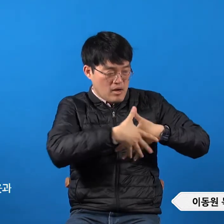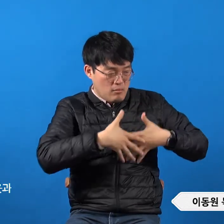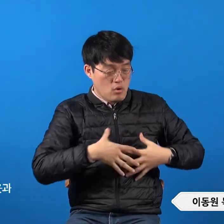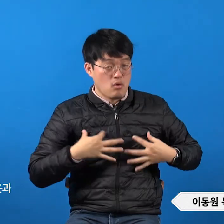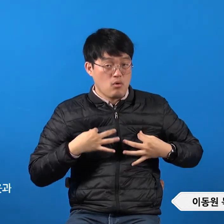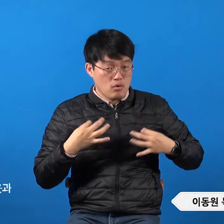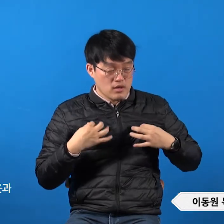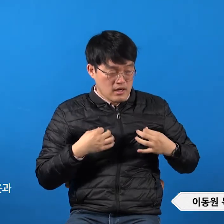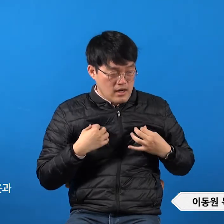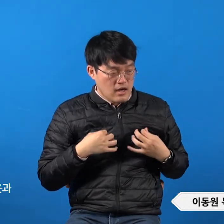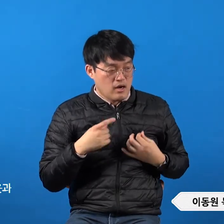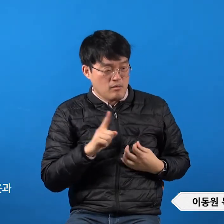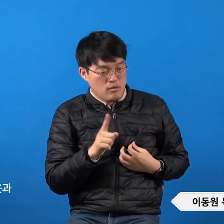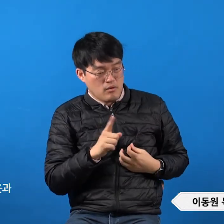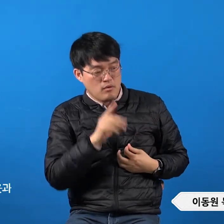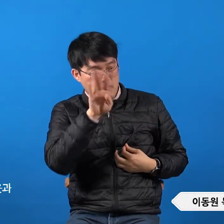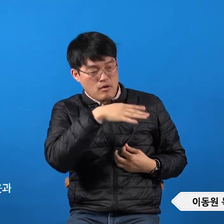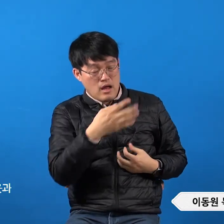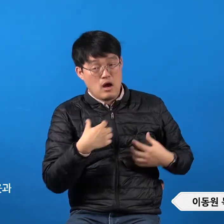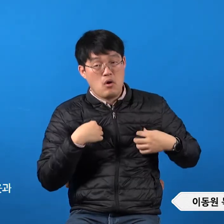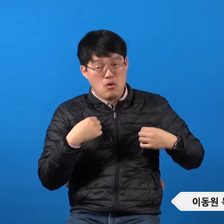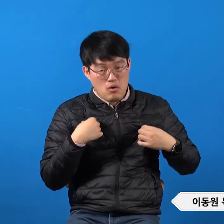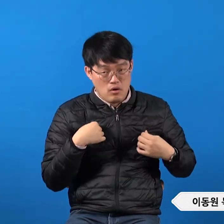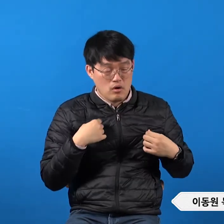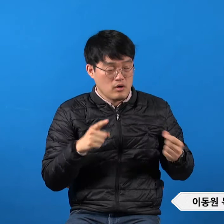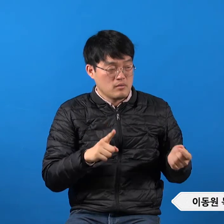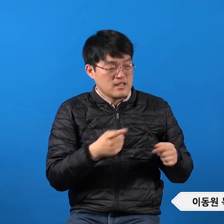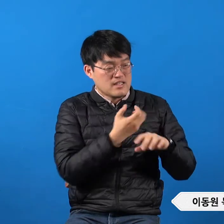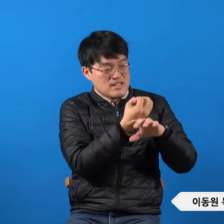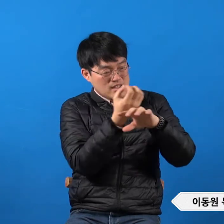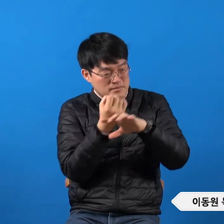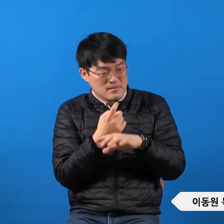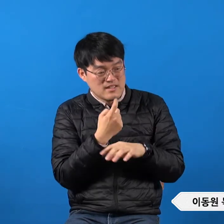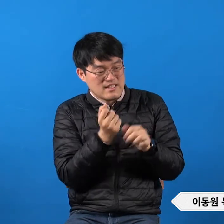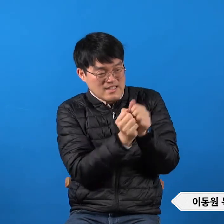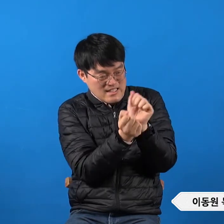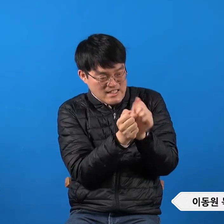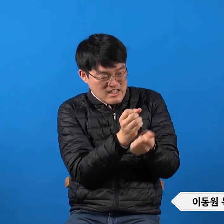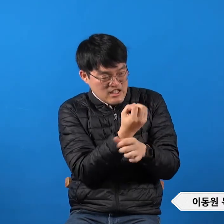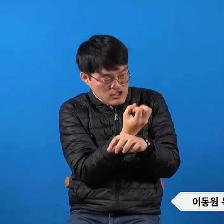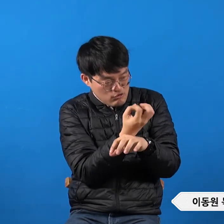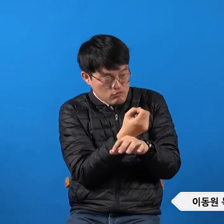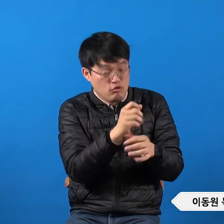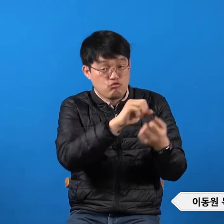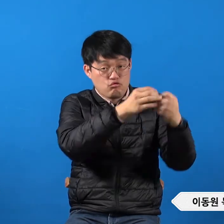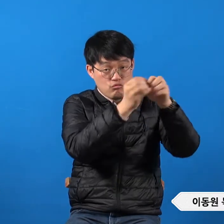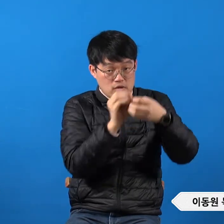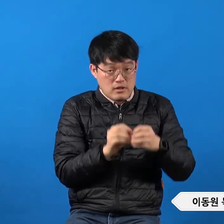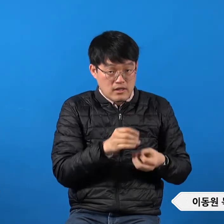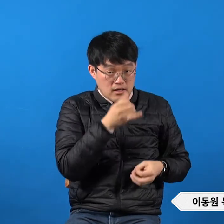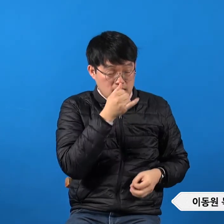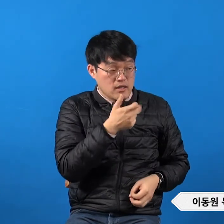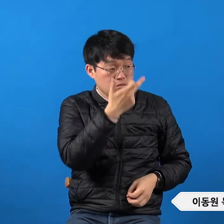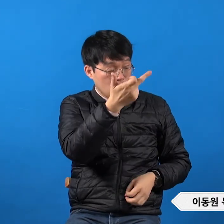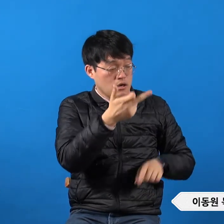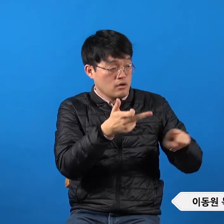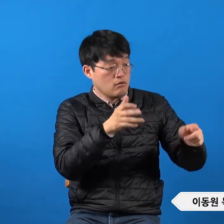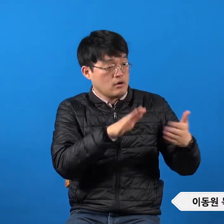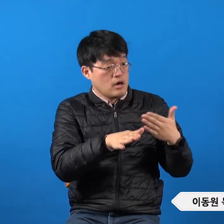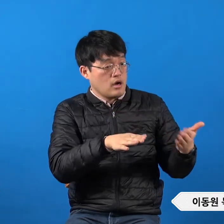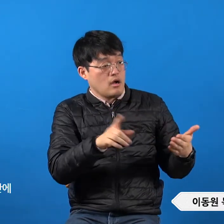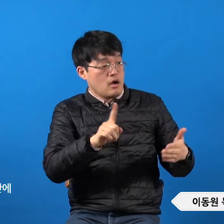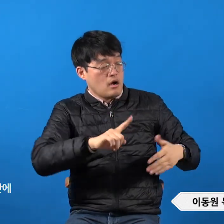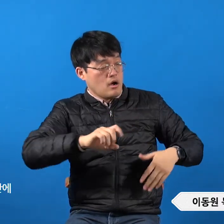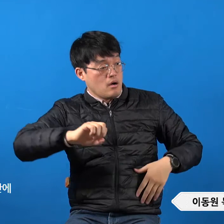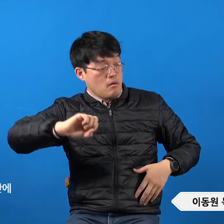옷을 입고 금과 보석과 진주로 꾸민 것인데 17절 자 그러한 부가